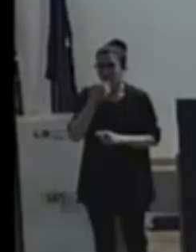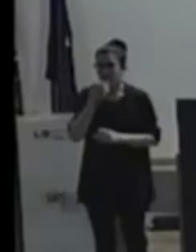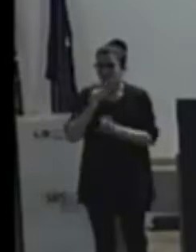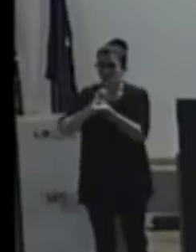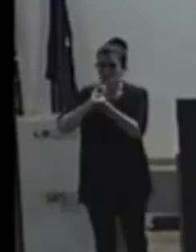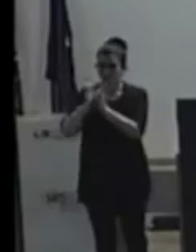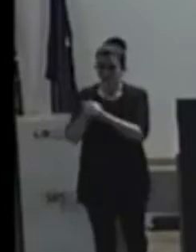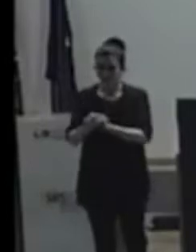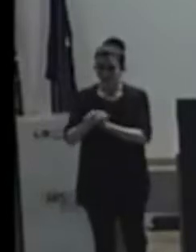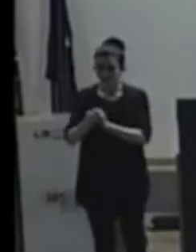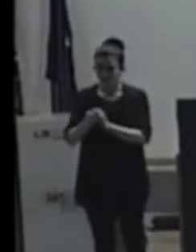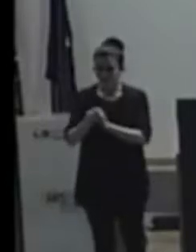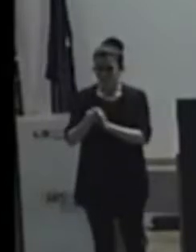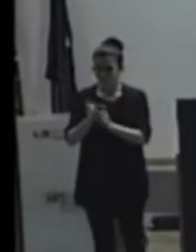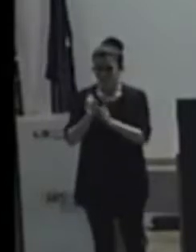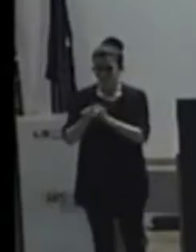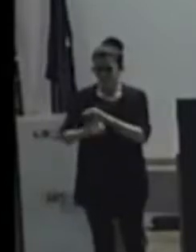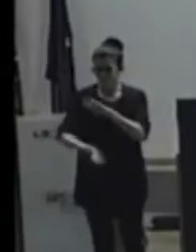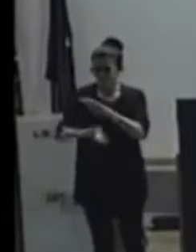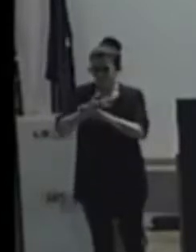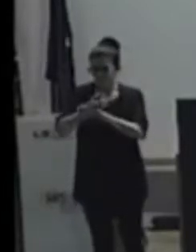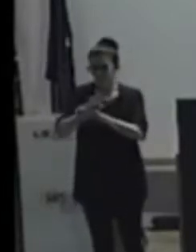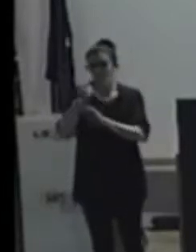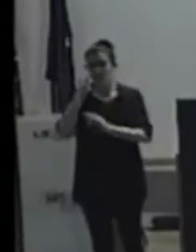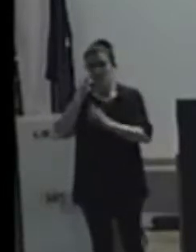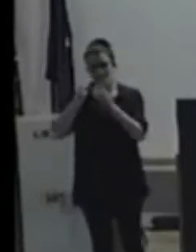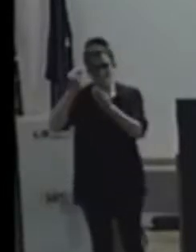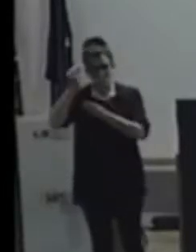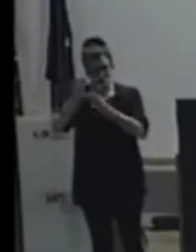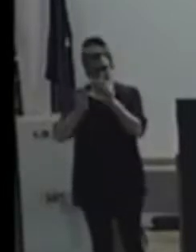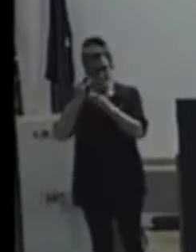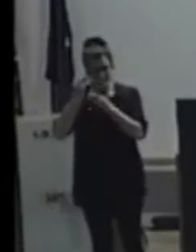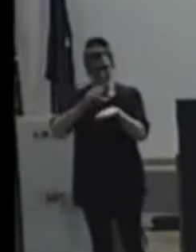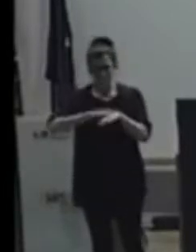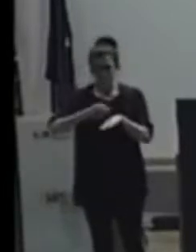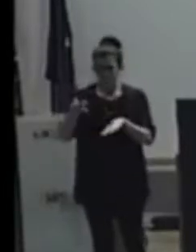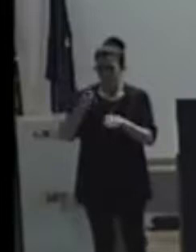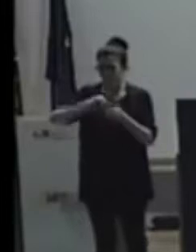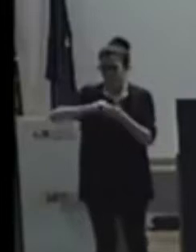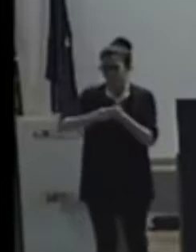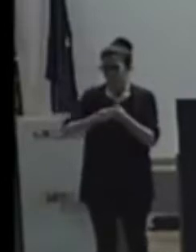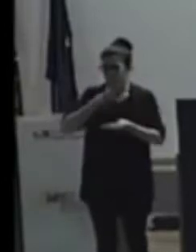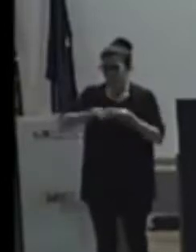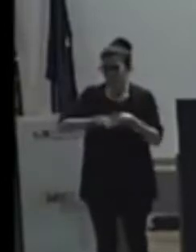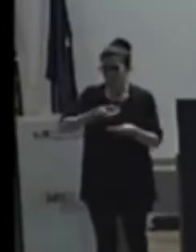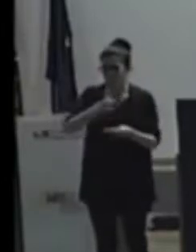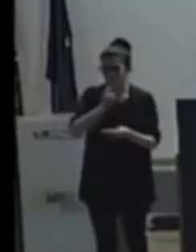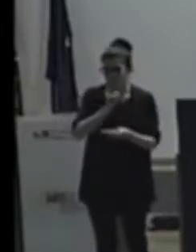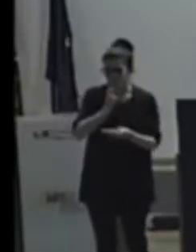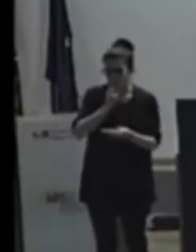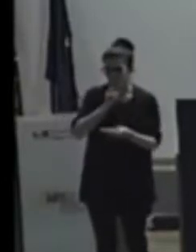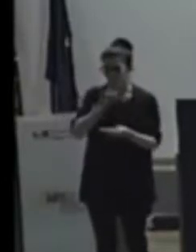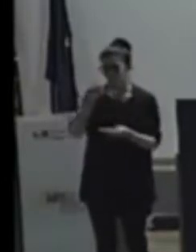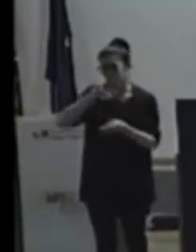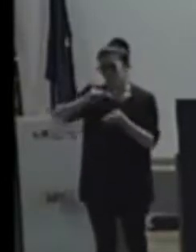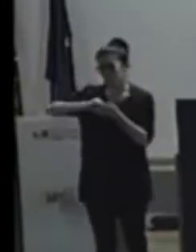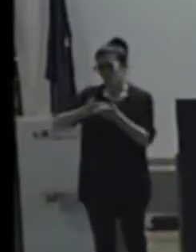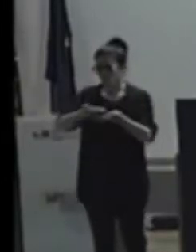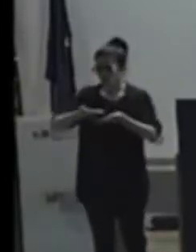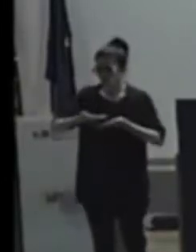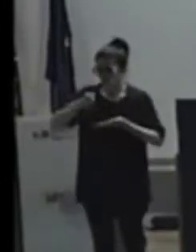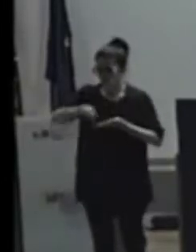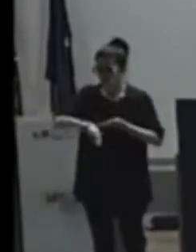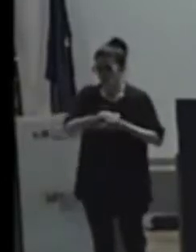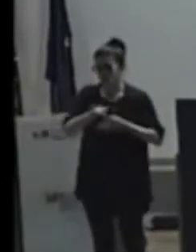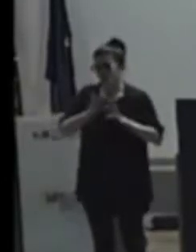importante, hacer una reflexión profunda de para qué la quiero y si me ayuda o no me ayuda, pero tecnología